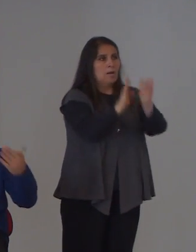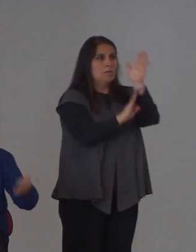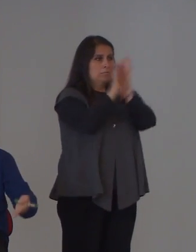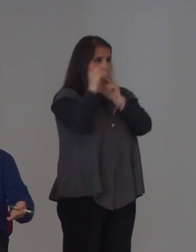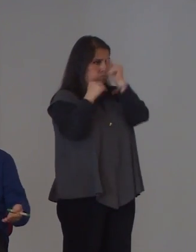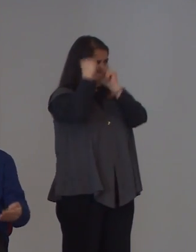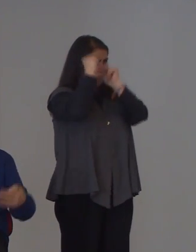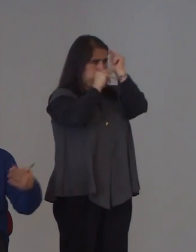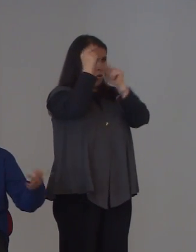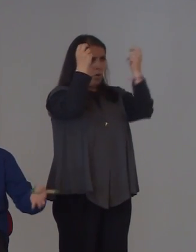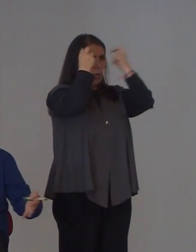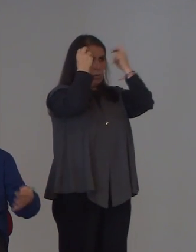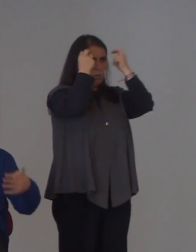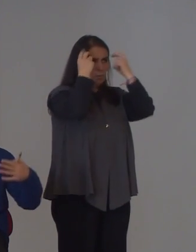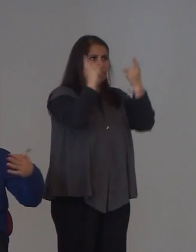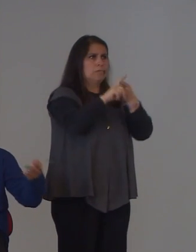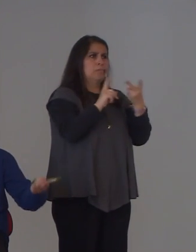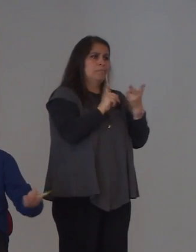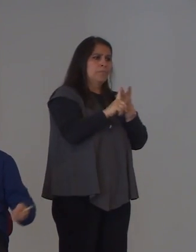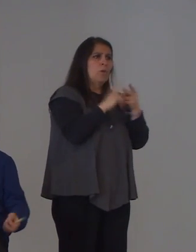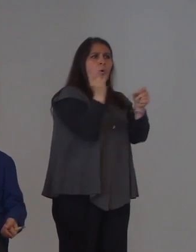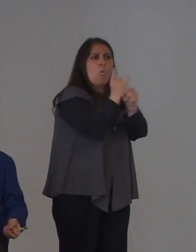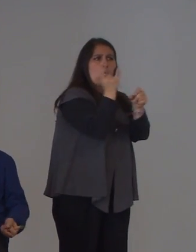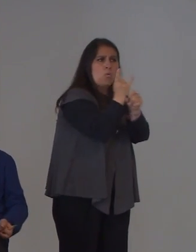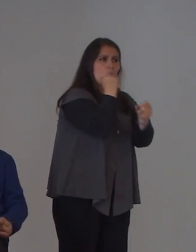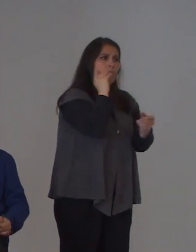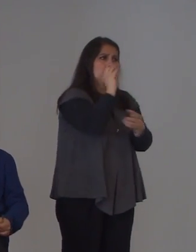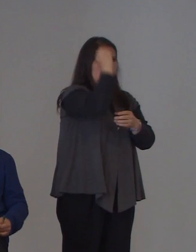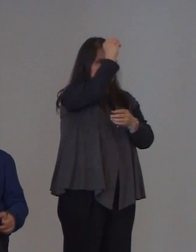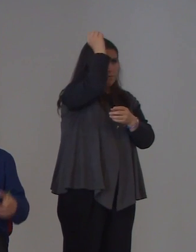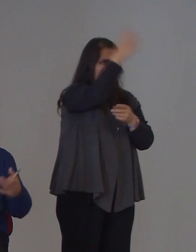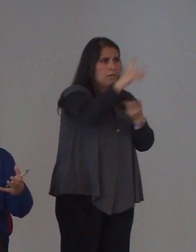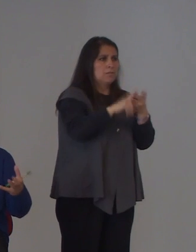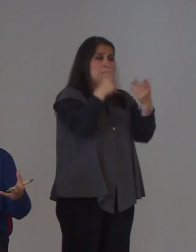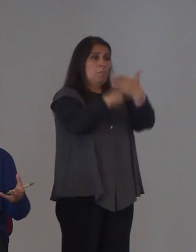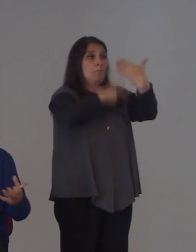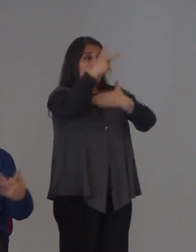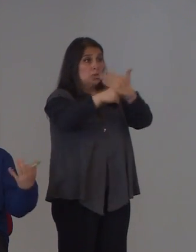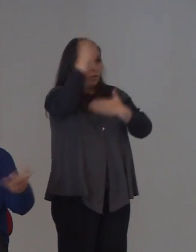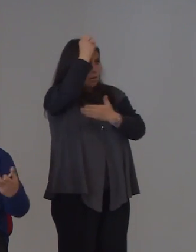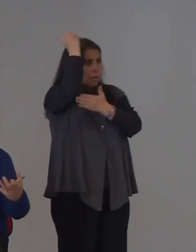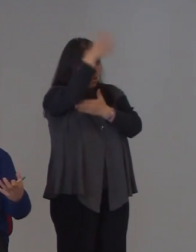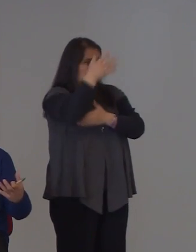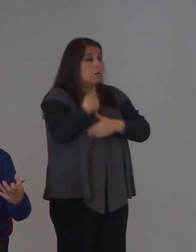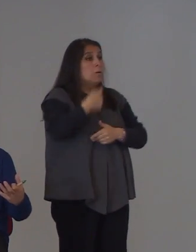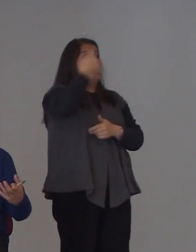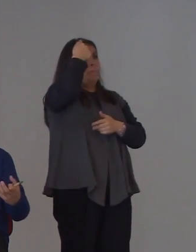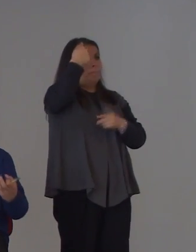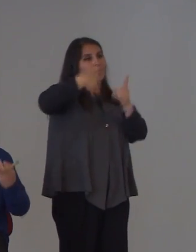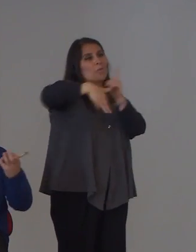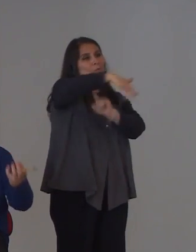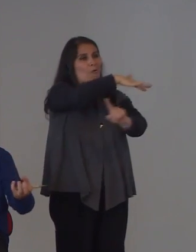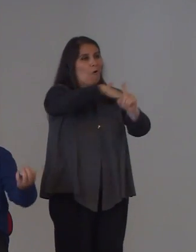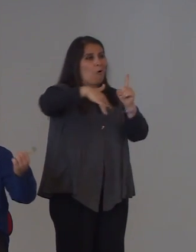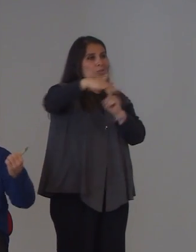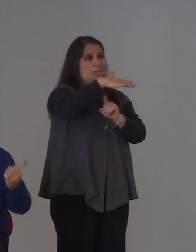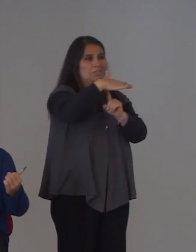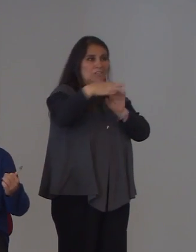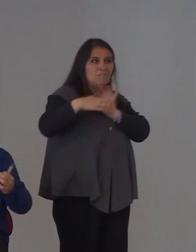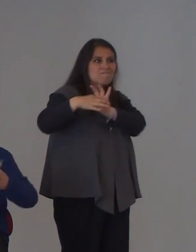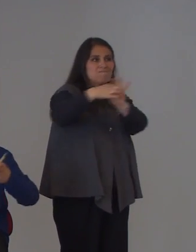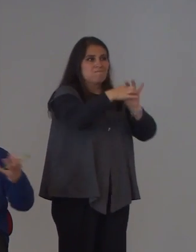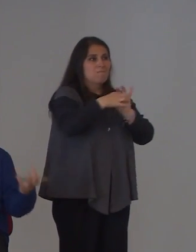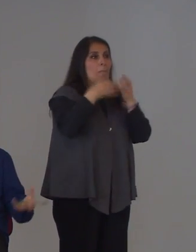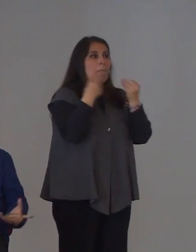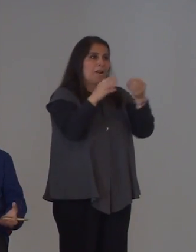la organización de las unidades didácticas, los proyectos didácticos. Siempre se supone un contexto enseñante y